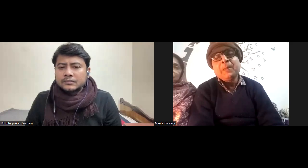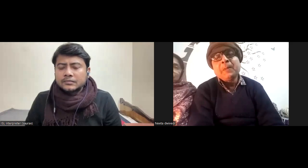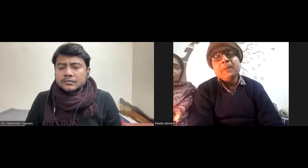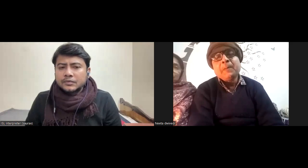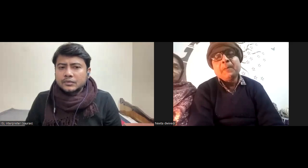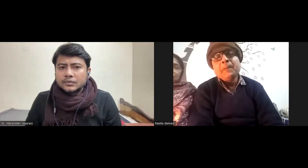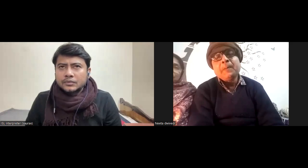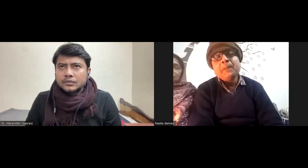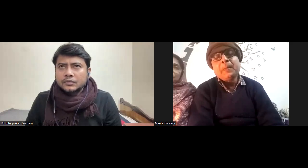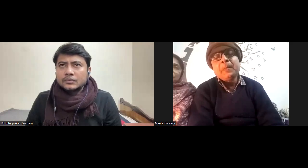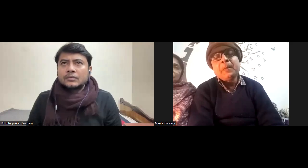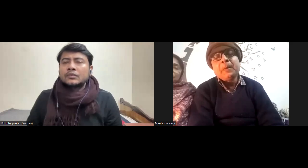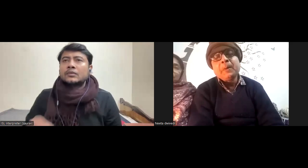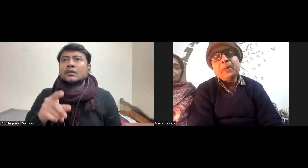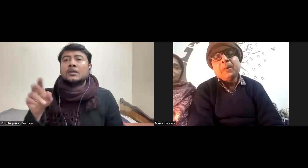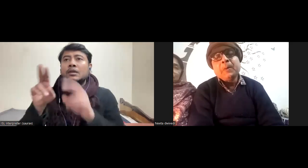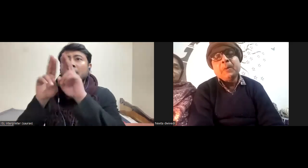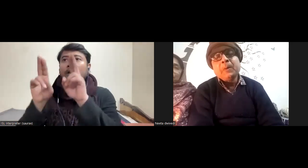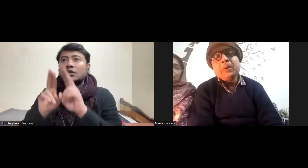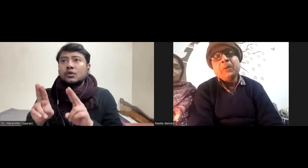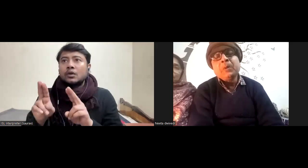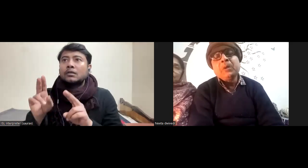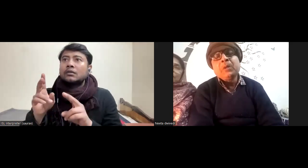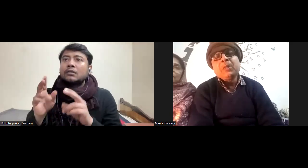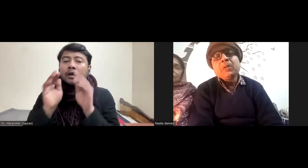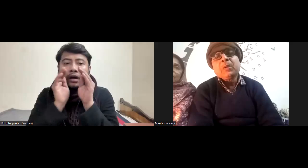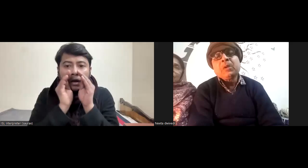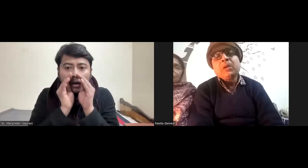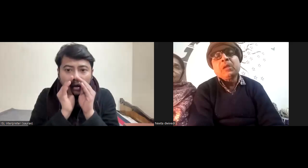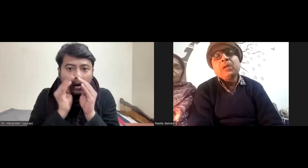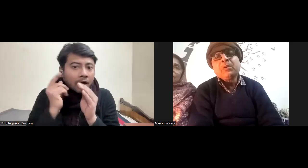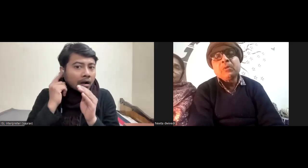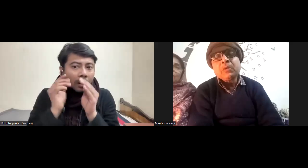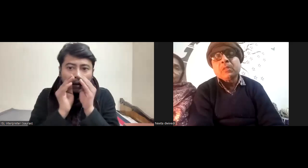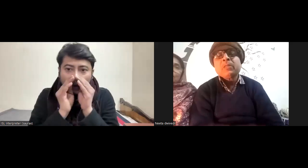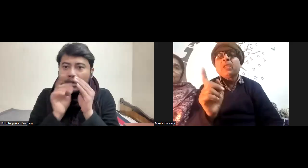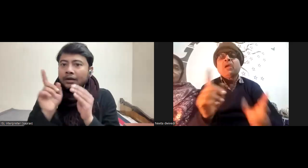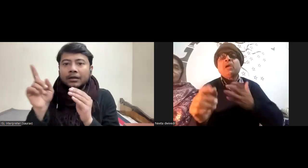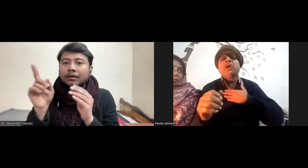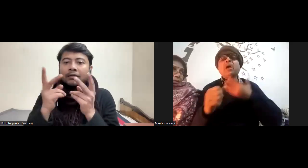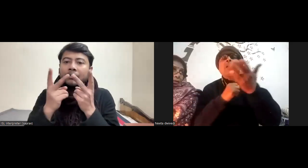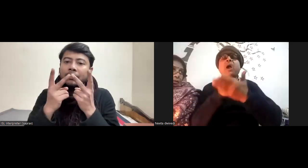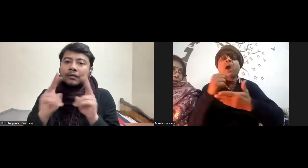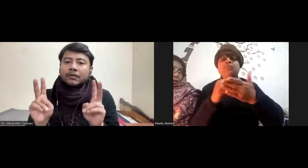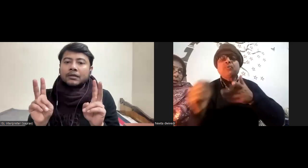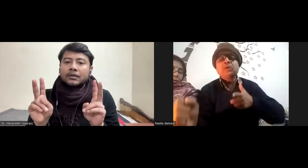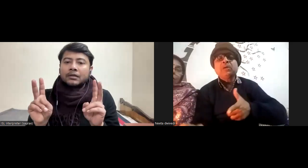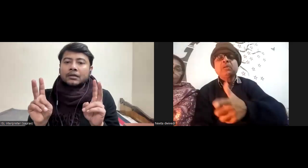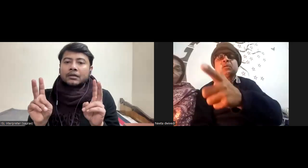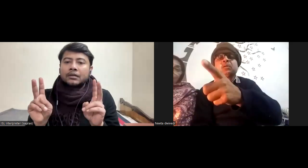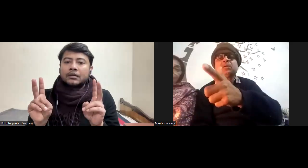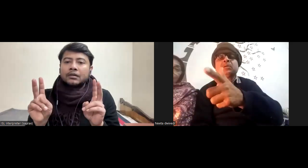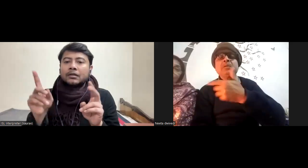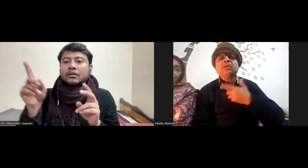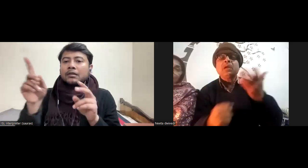So we don't in ISKCON, we don't do that कान में बोलने वाली दीक्षा. Because in ISKCON we believe we have only